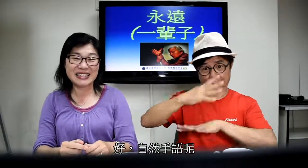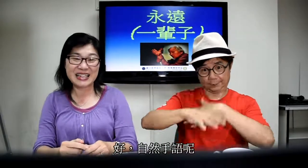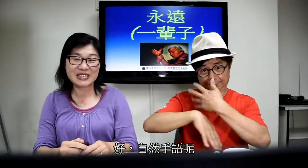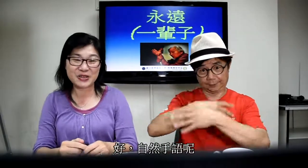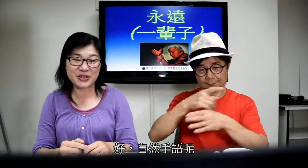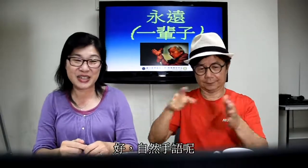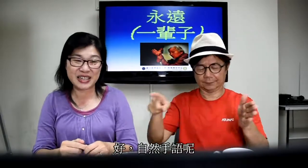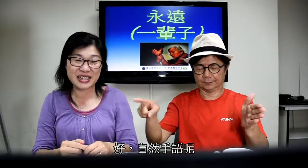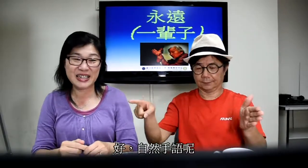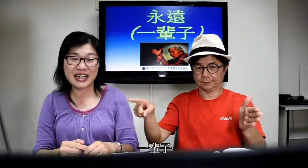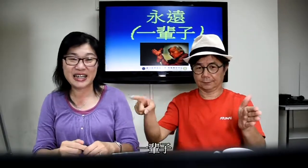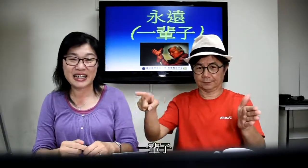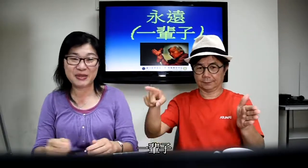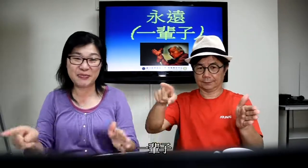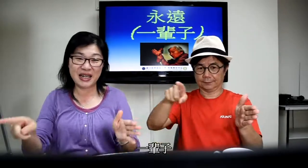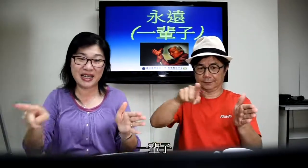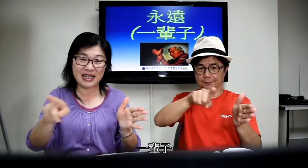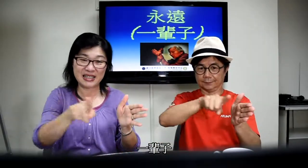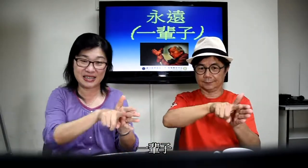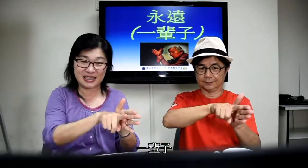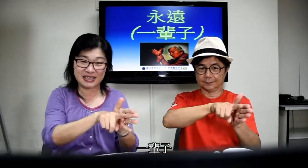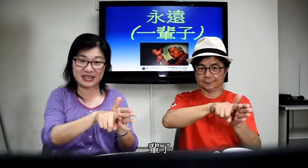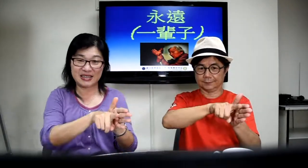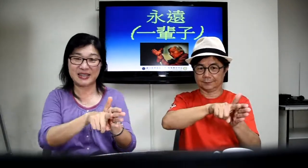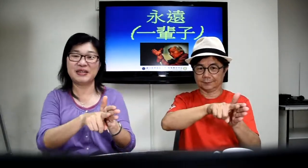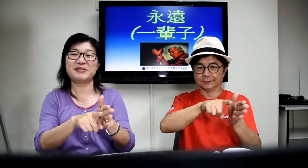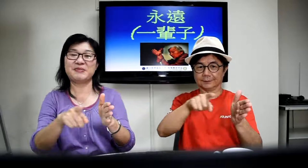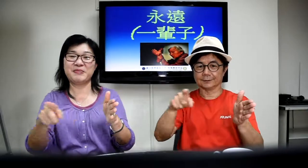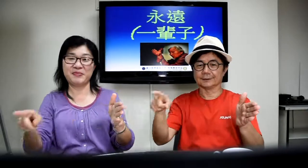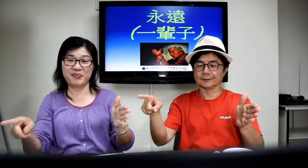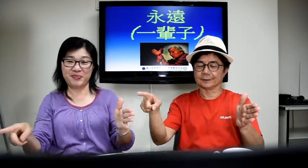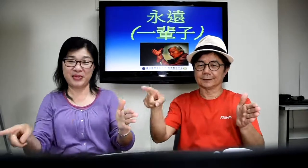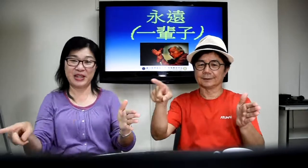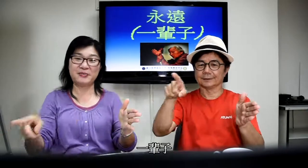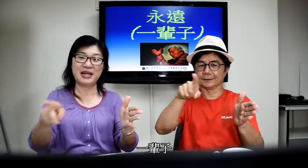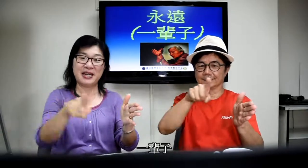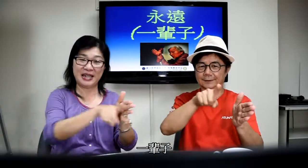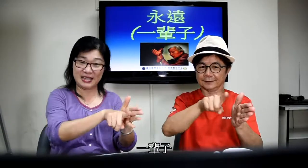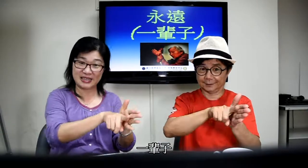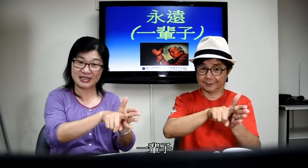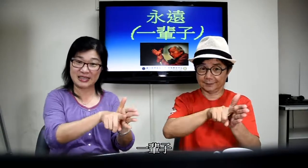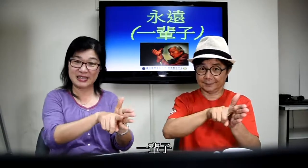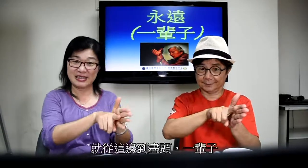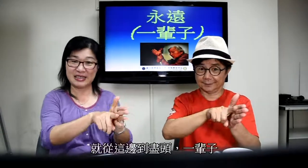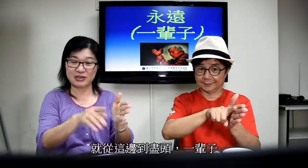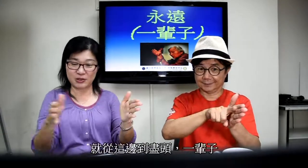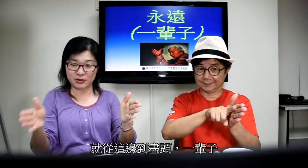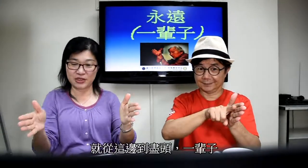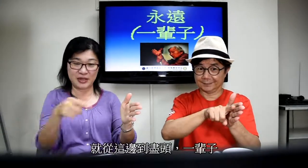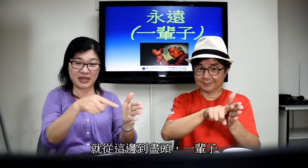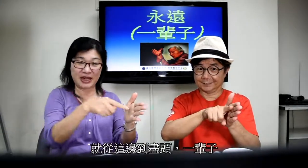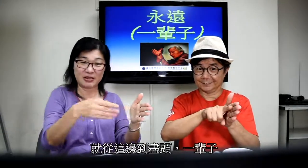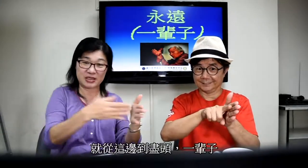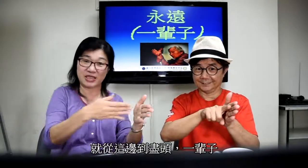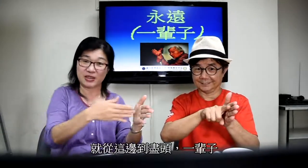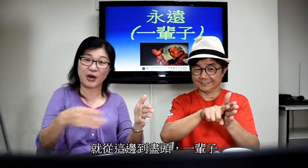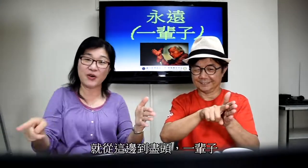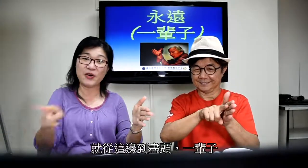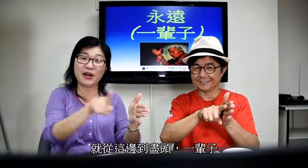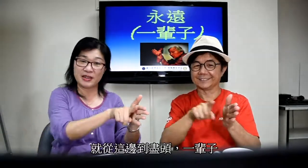手语呢，一辈子，一辈子，就从这边到尽头，一辈